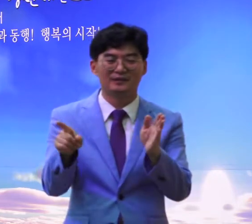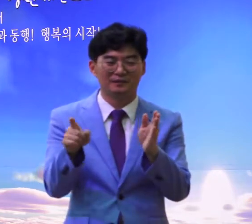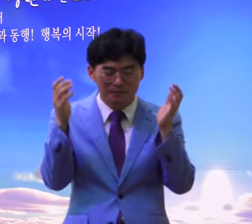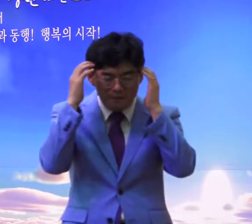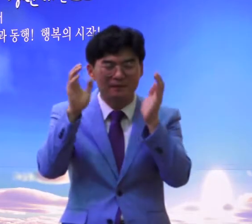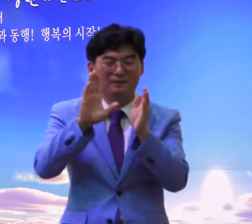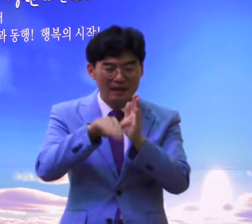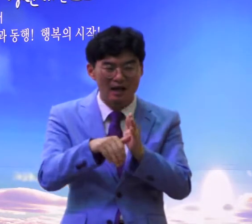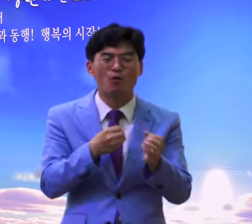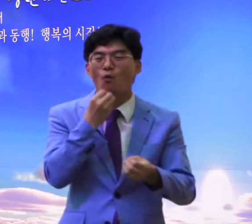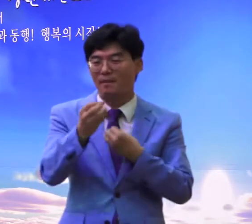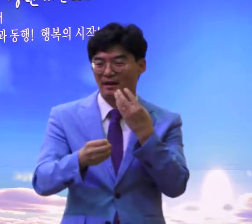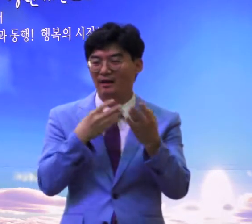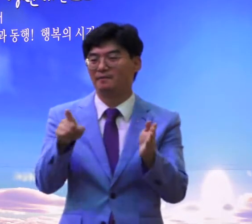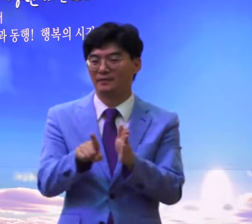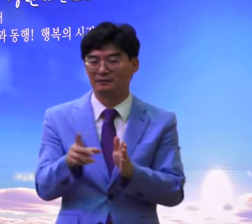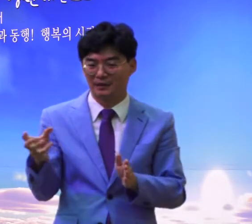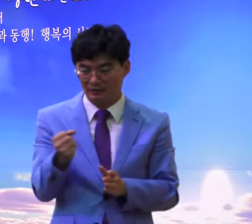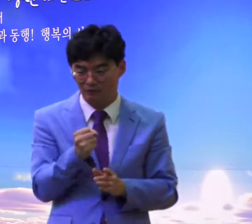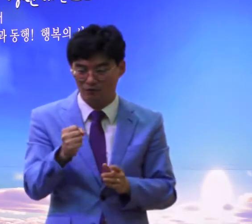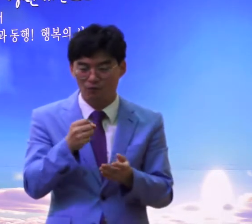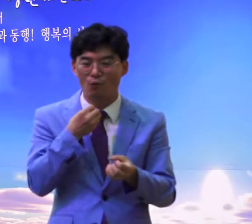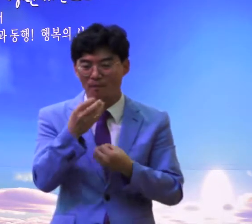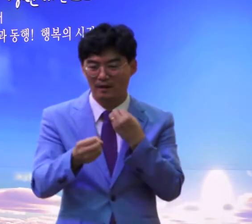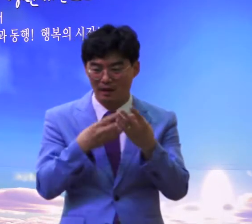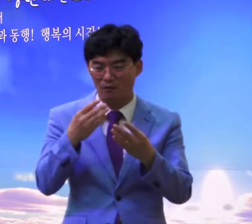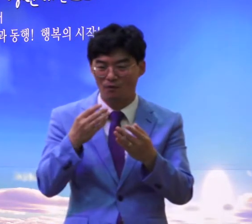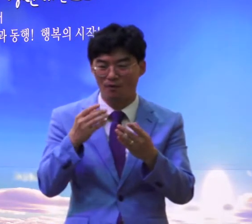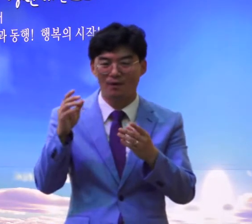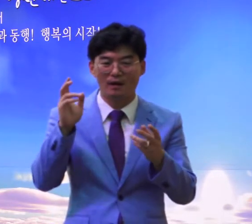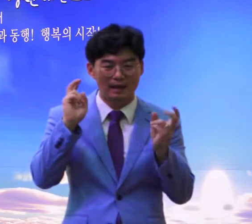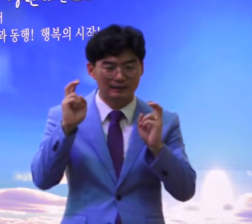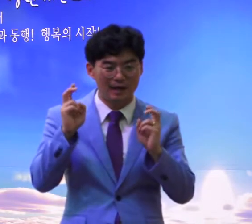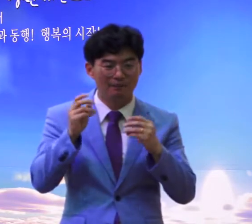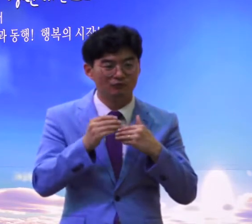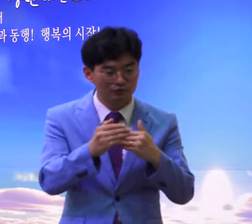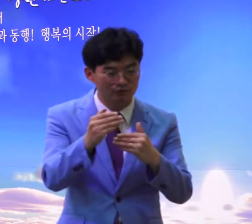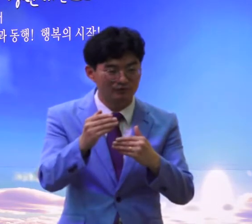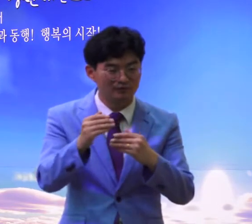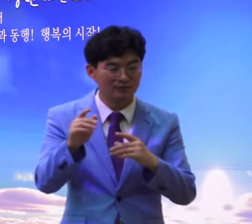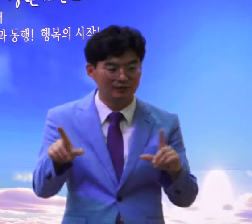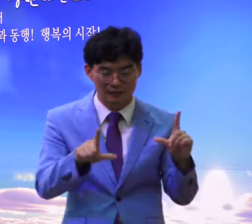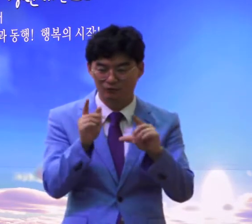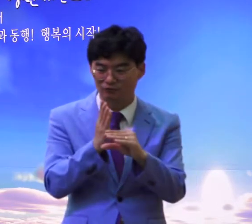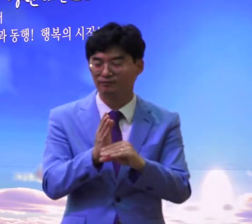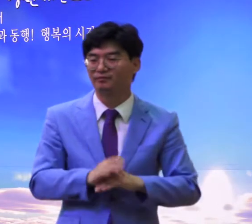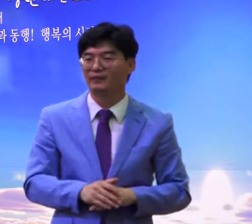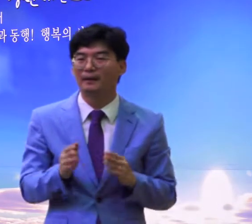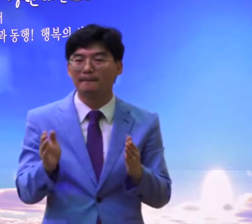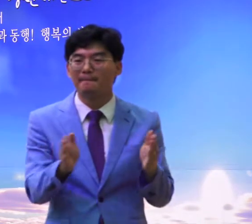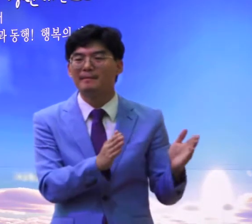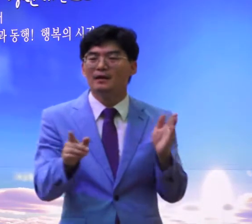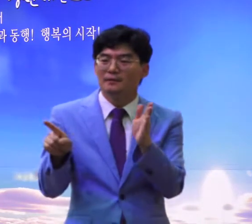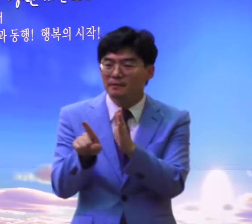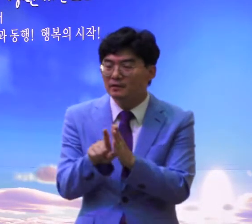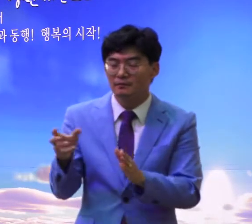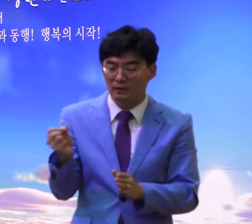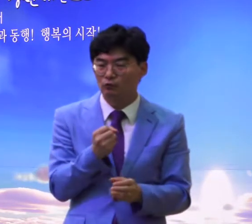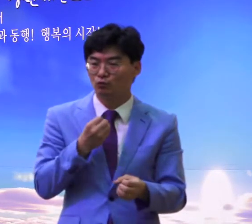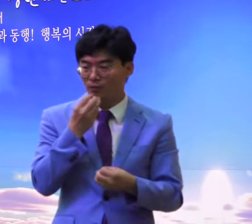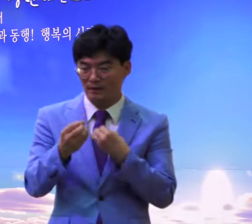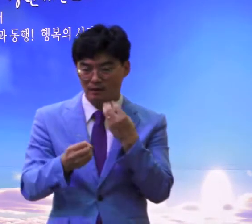고백을 가지고 삶을 부딪히고 살아간다면 그분의 신앙은 날마다 성장해 갈 것입니다. 그러면서